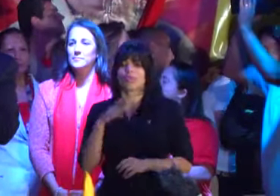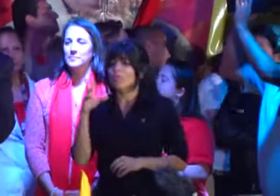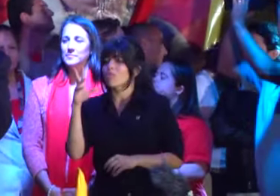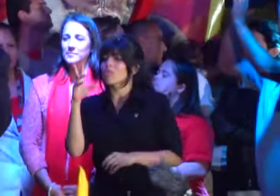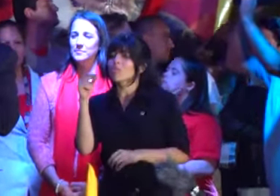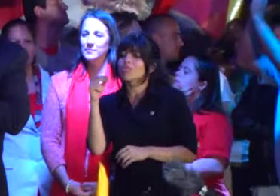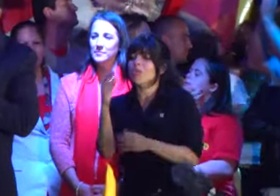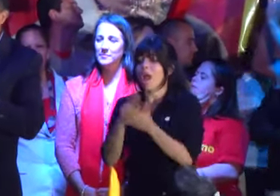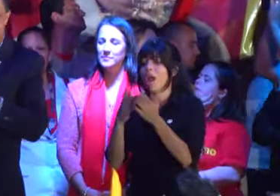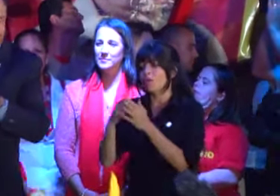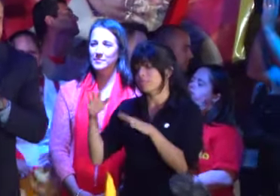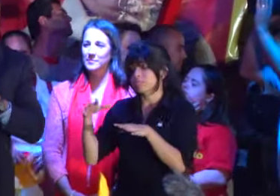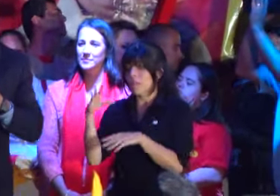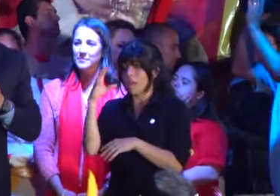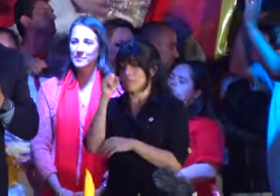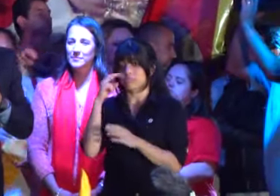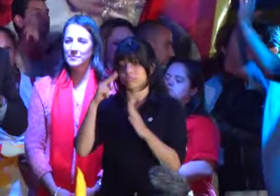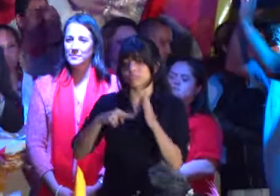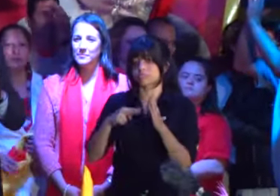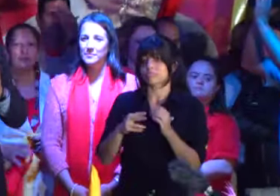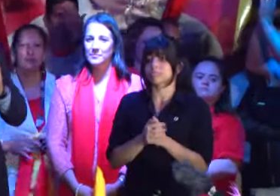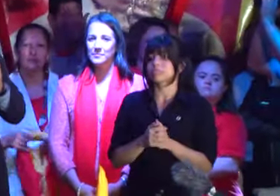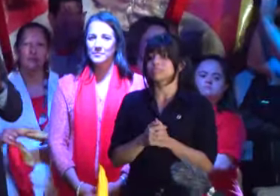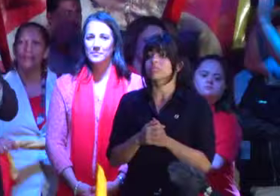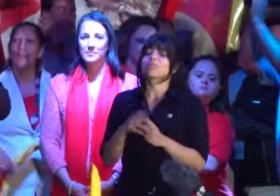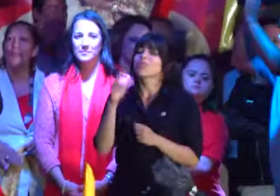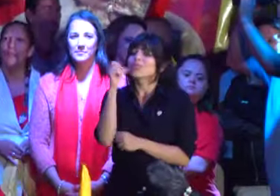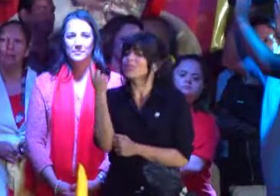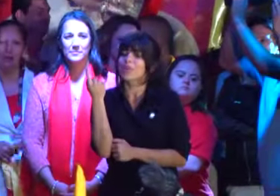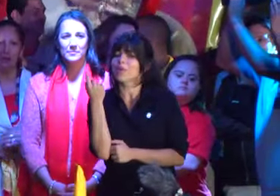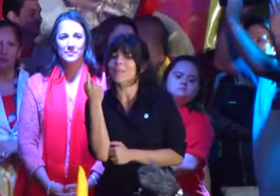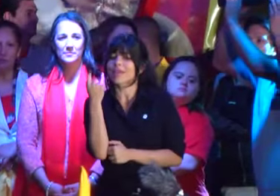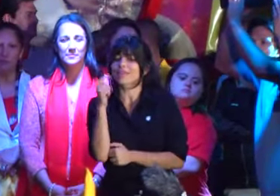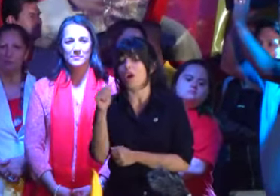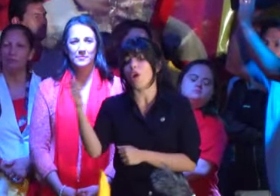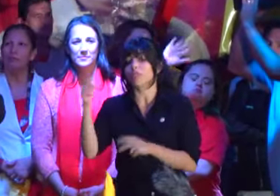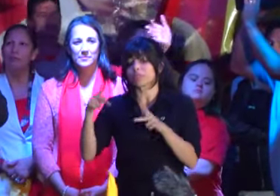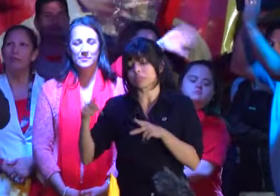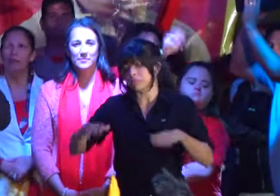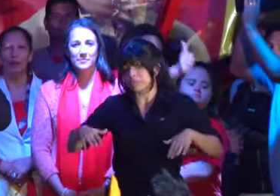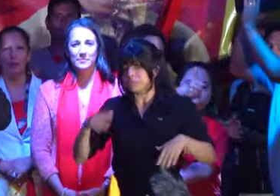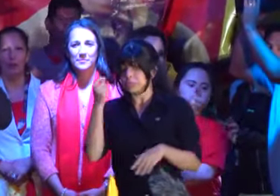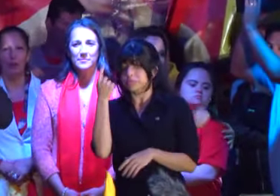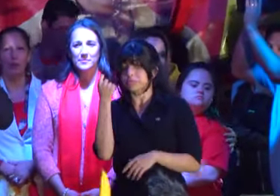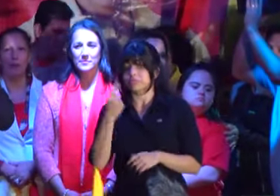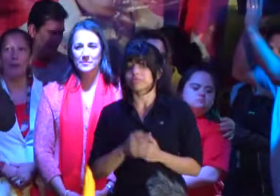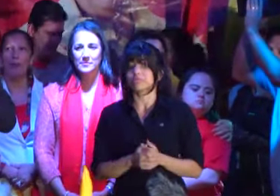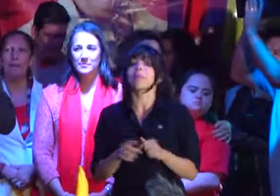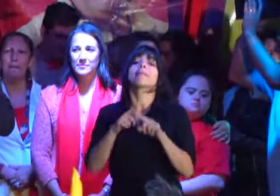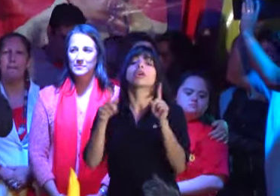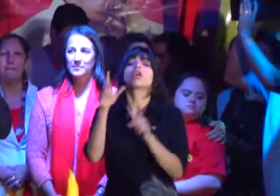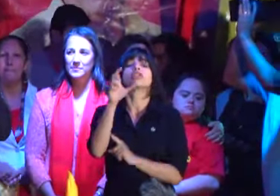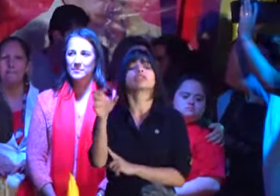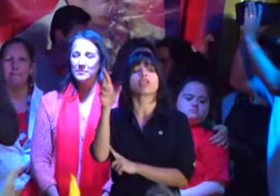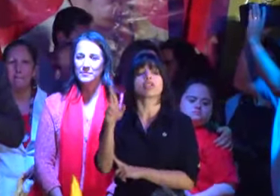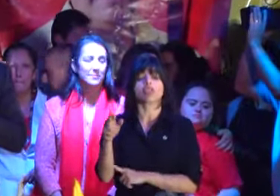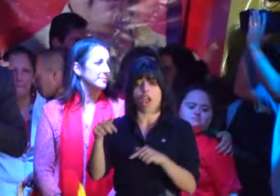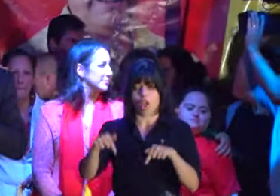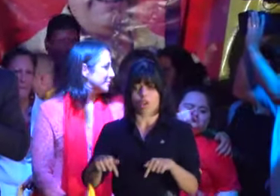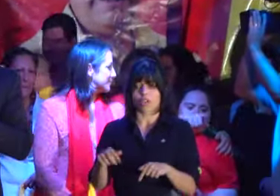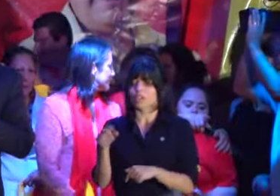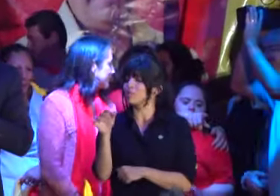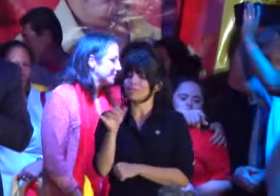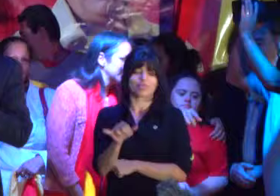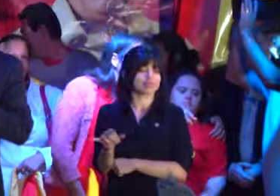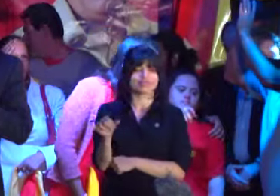No lo leen algunos todavía. No lo comprenden otras todavía. Pero Costa Rica hoy ya no es